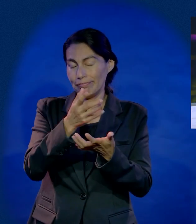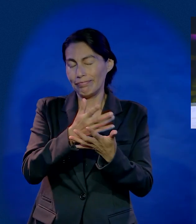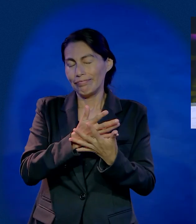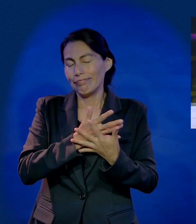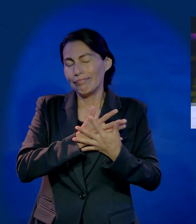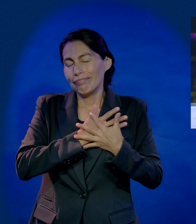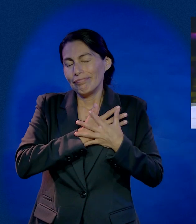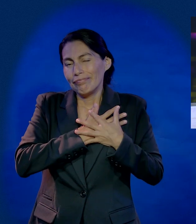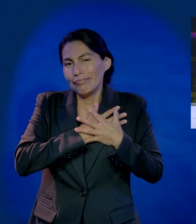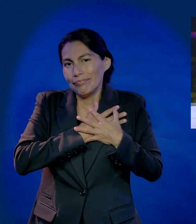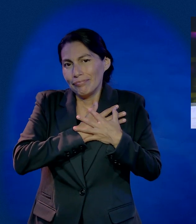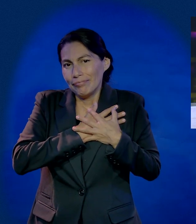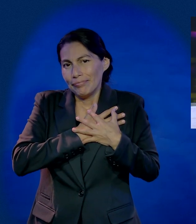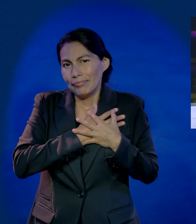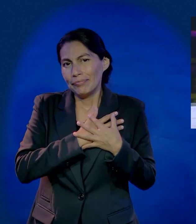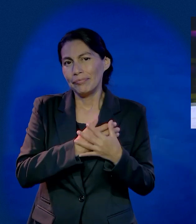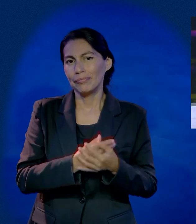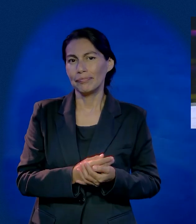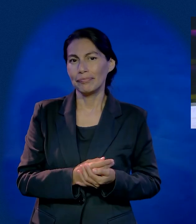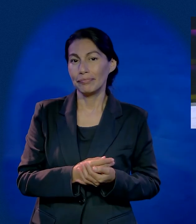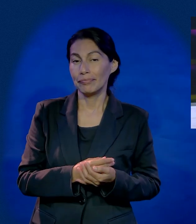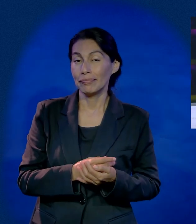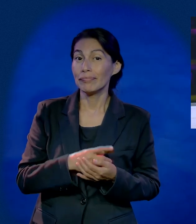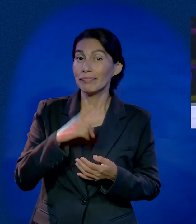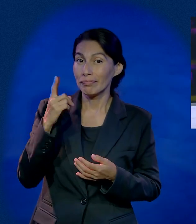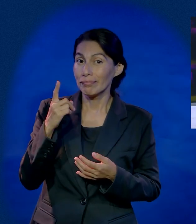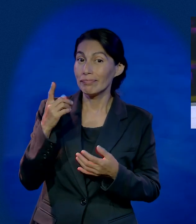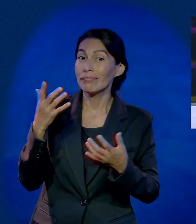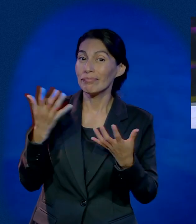Y Dios, por ese amor que te tiene,